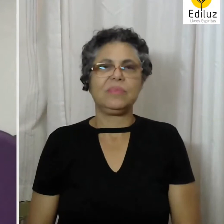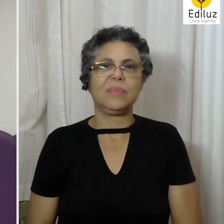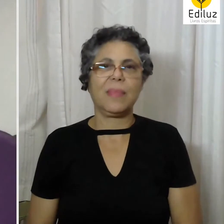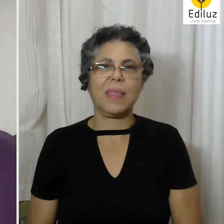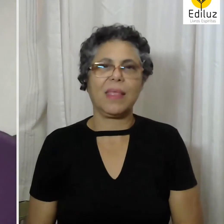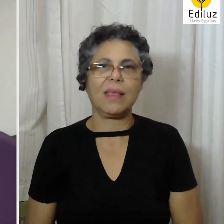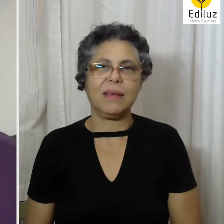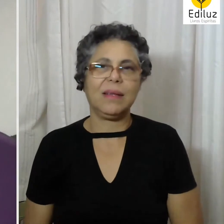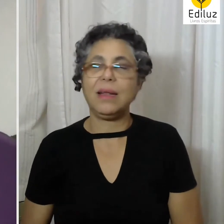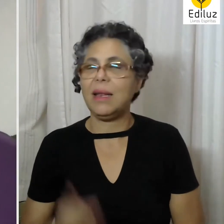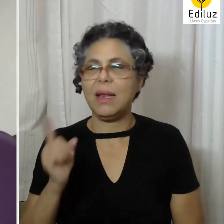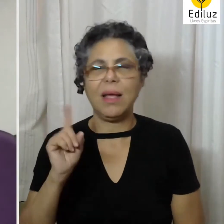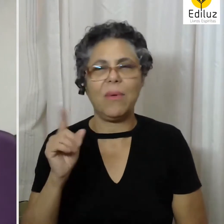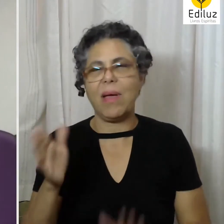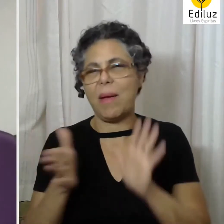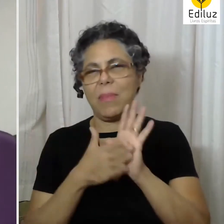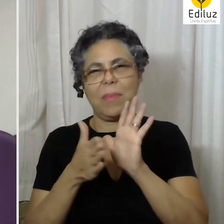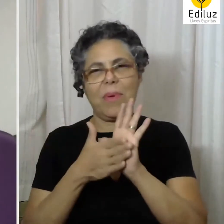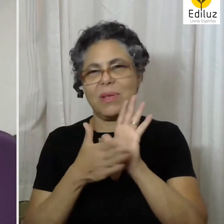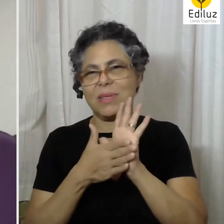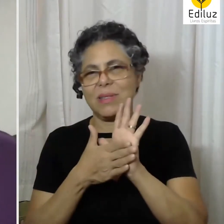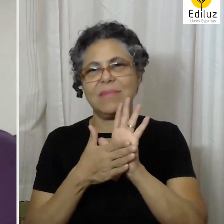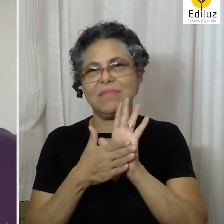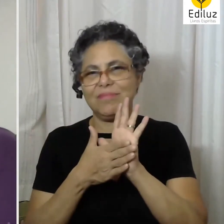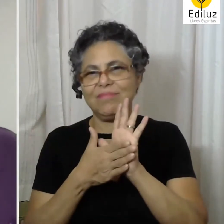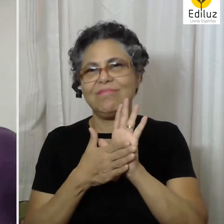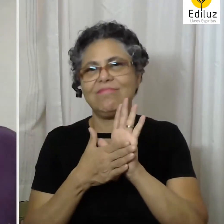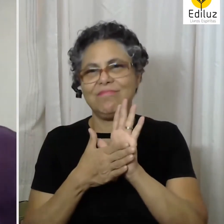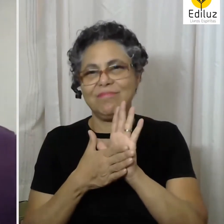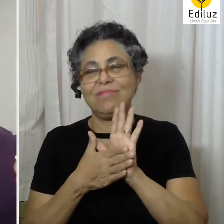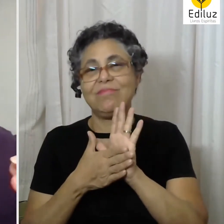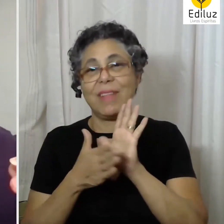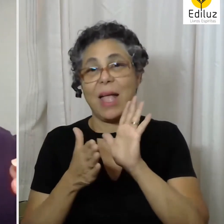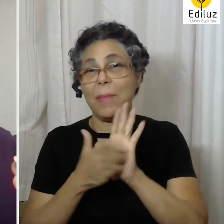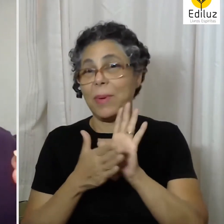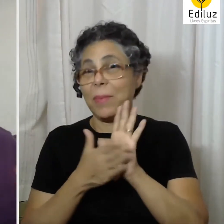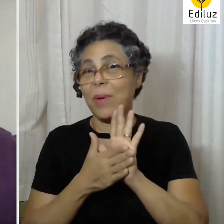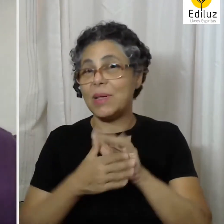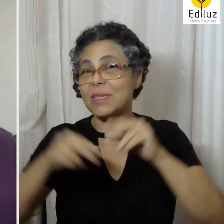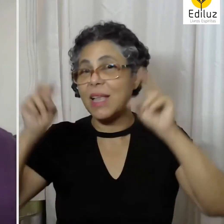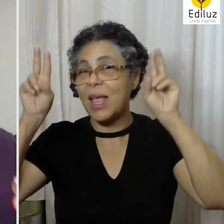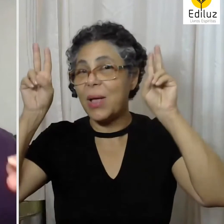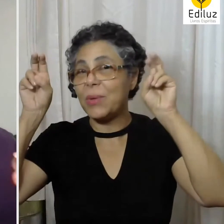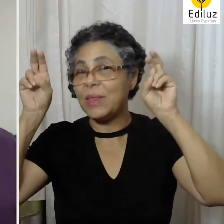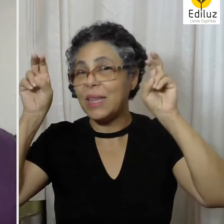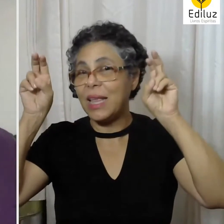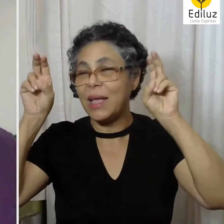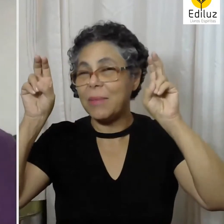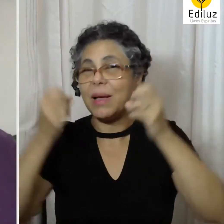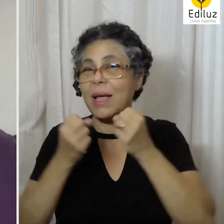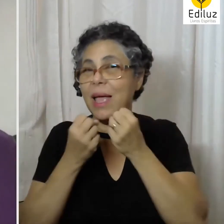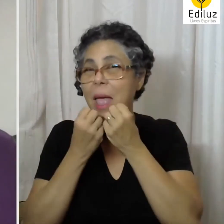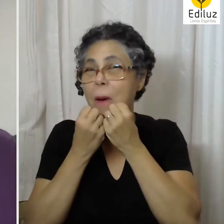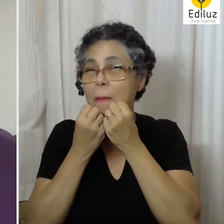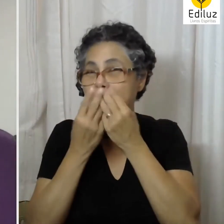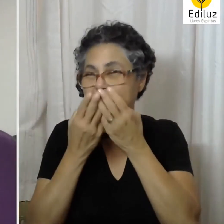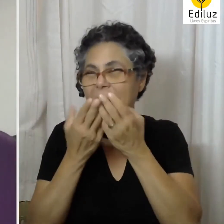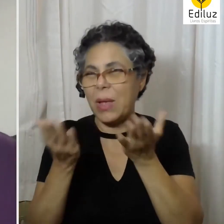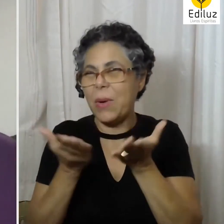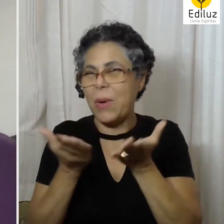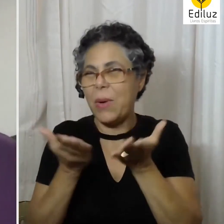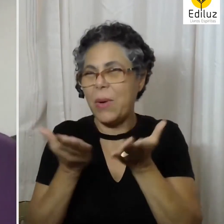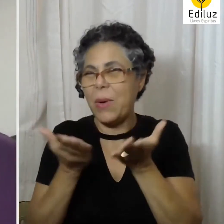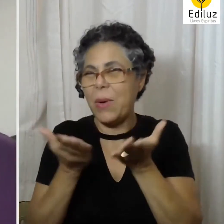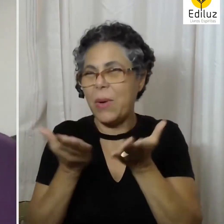Não é essa a proposta. A proposta é que, se o tema de Joana de Ângeli dessa noite é a benevolência,